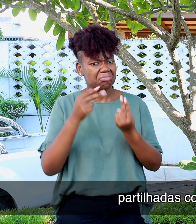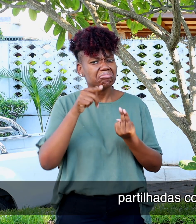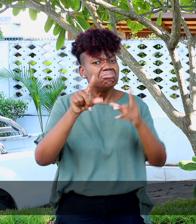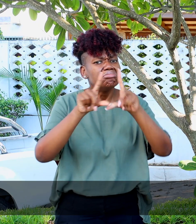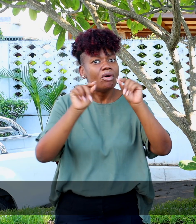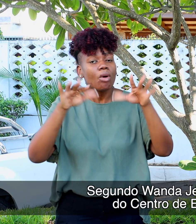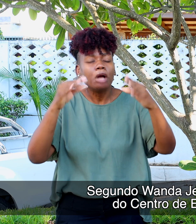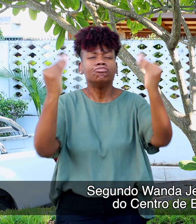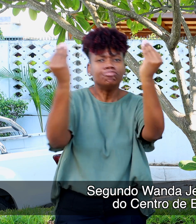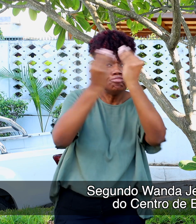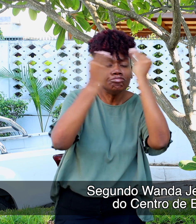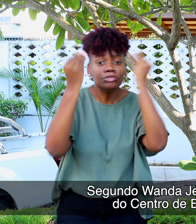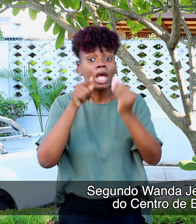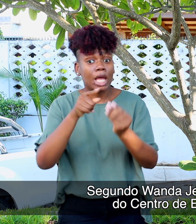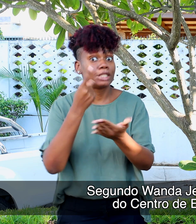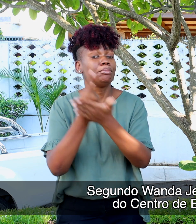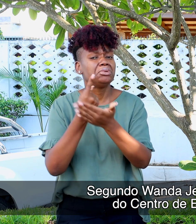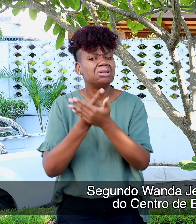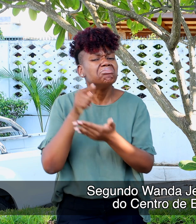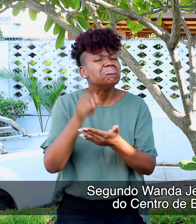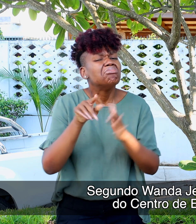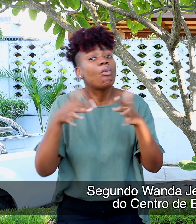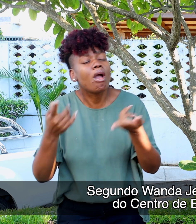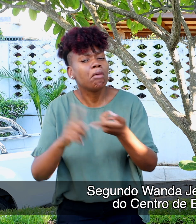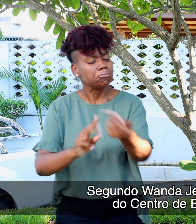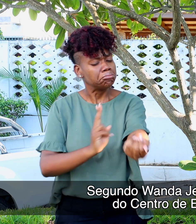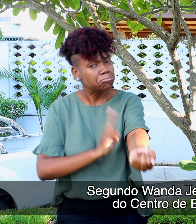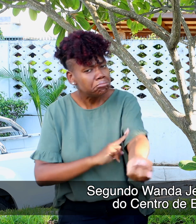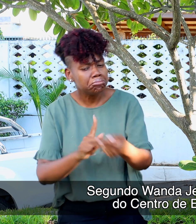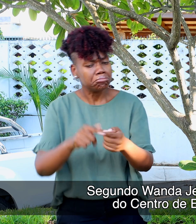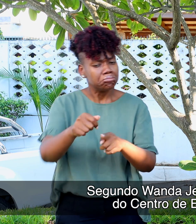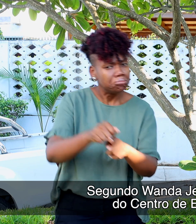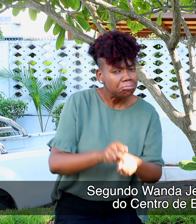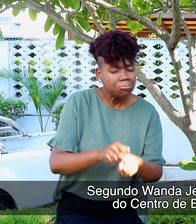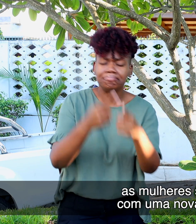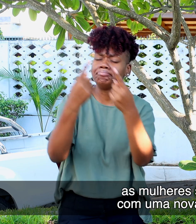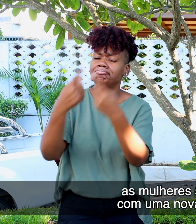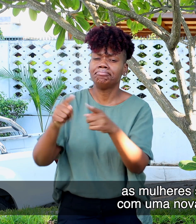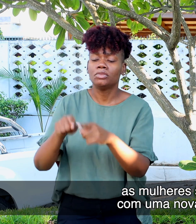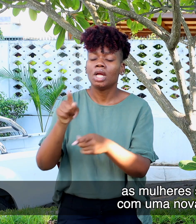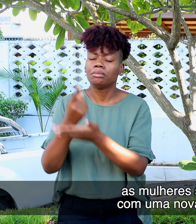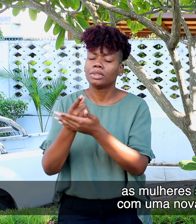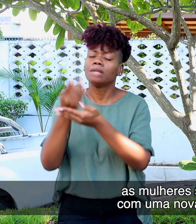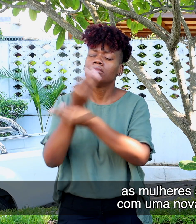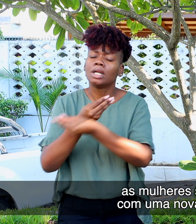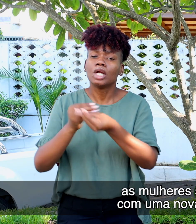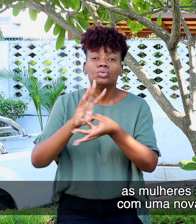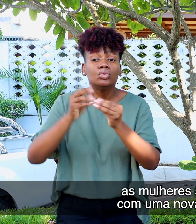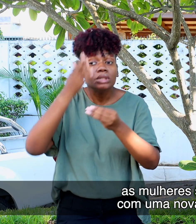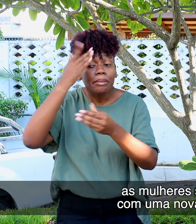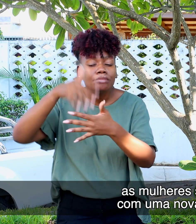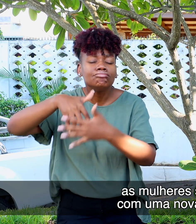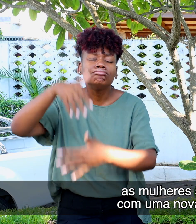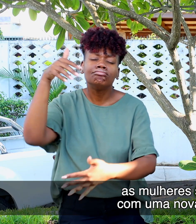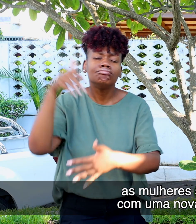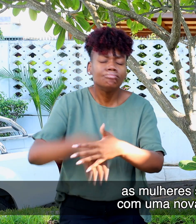participantes. Segundo Wanda Geamuane, vice-presidente do Centro de Estudos para Surdos, as mulheres saem da